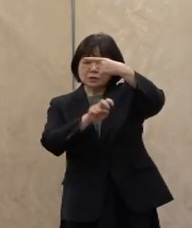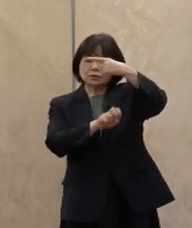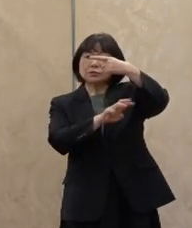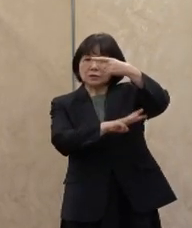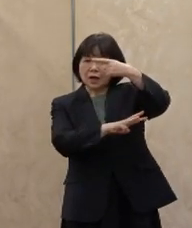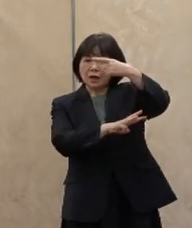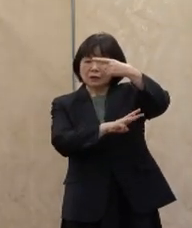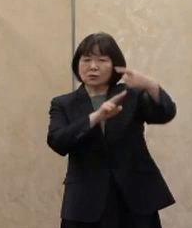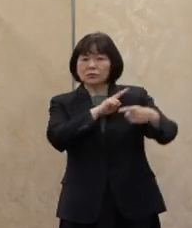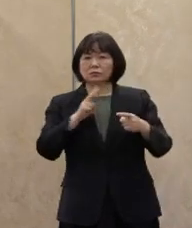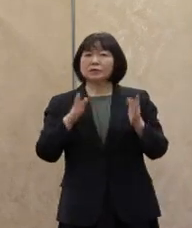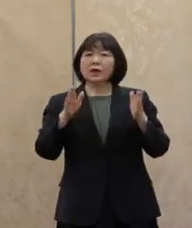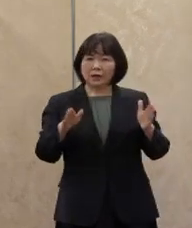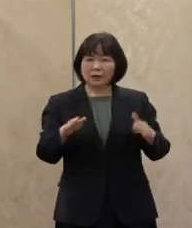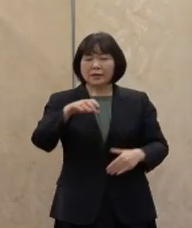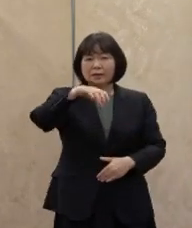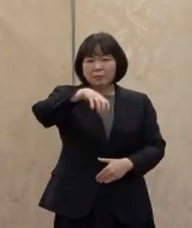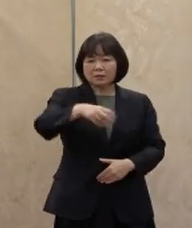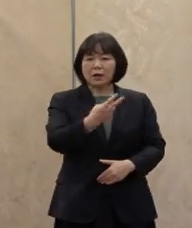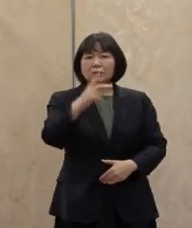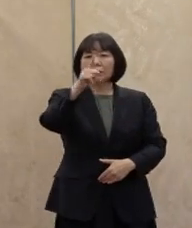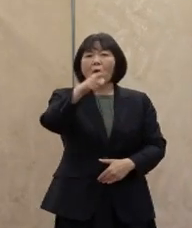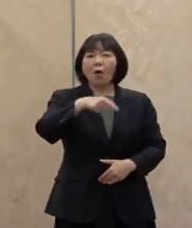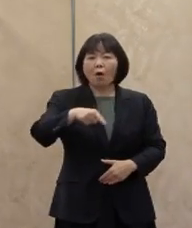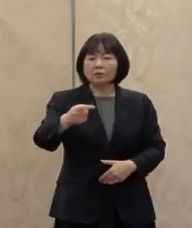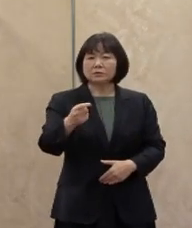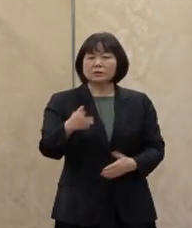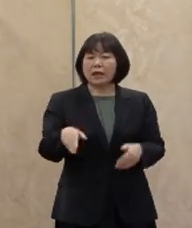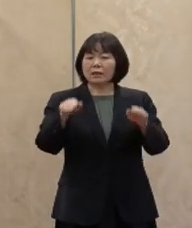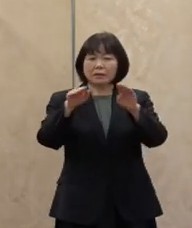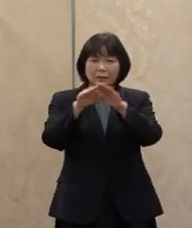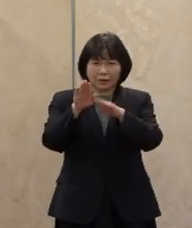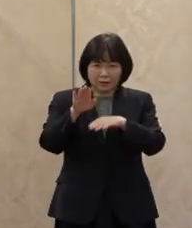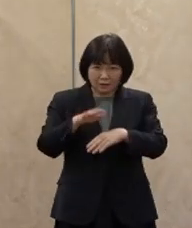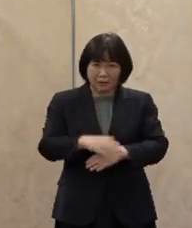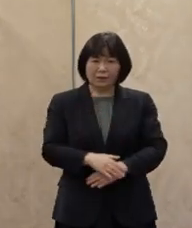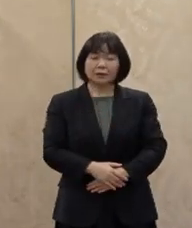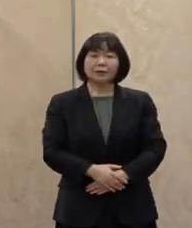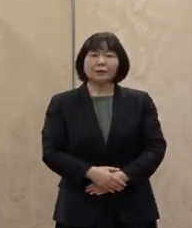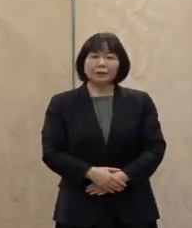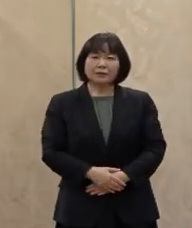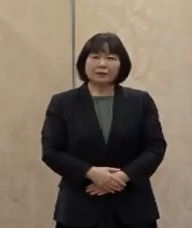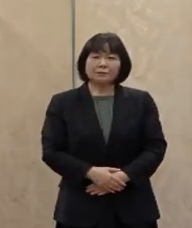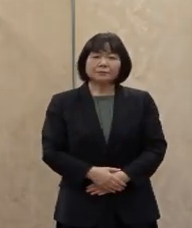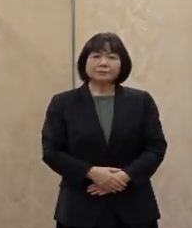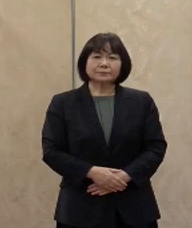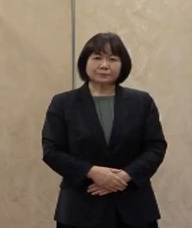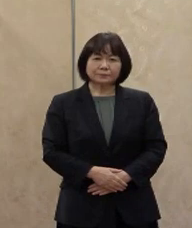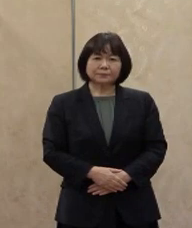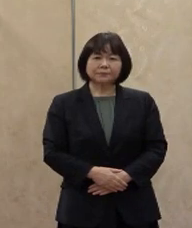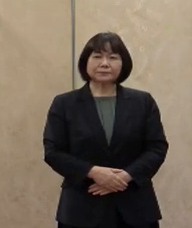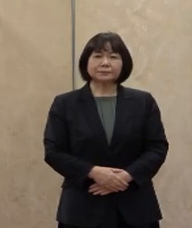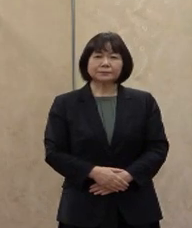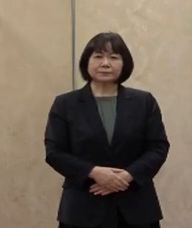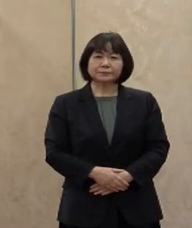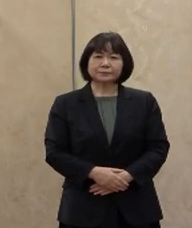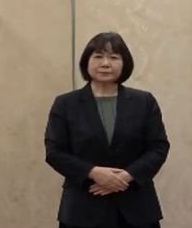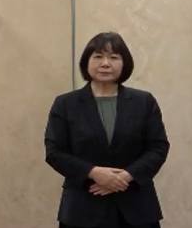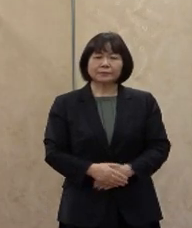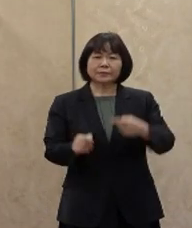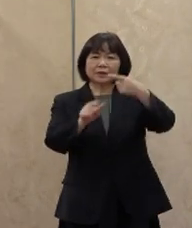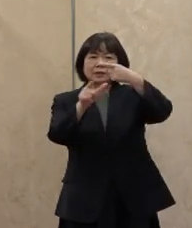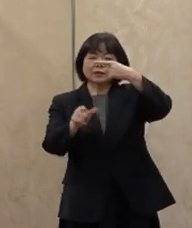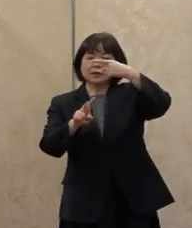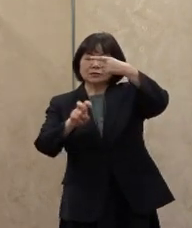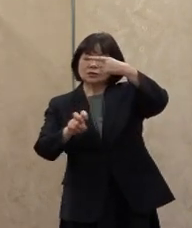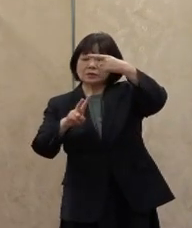日、場所はドーンセンターです。で、まず、この1月